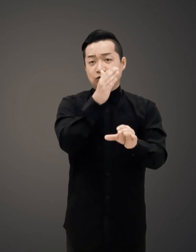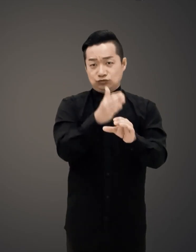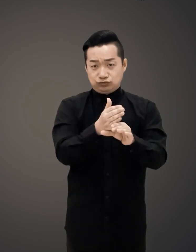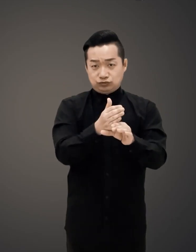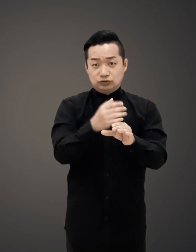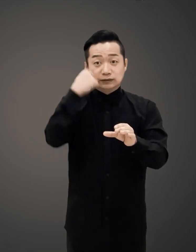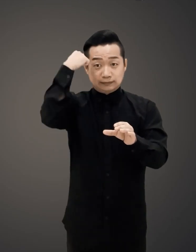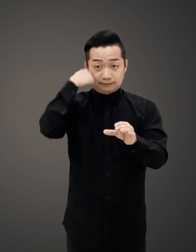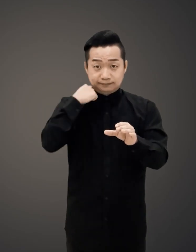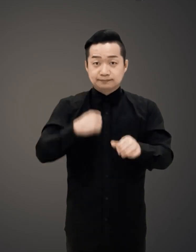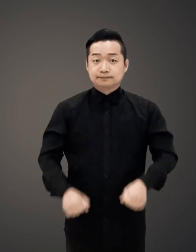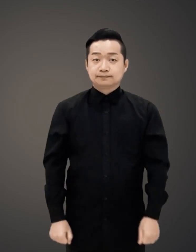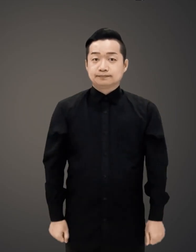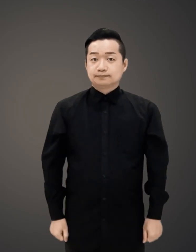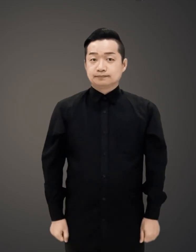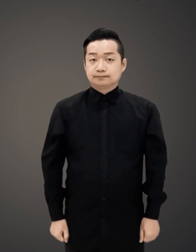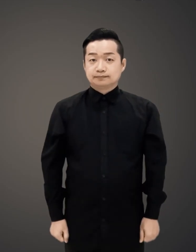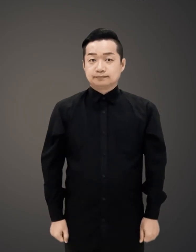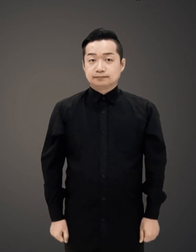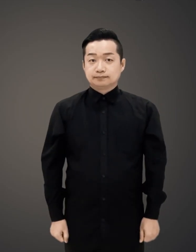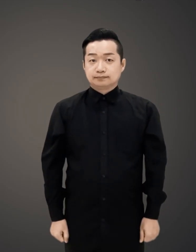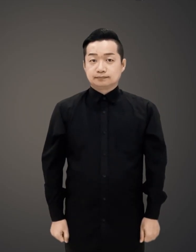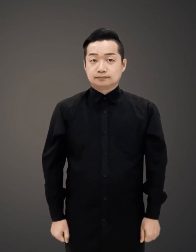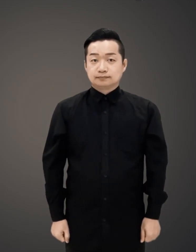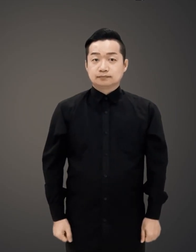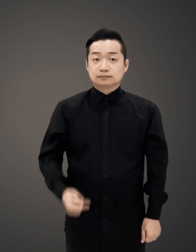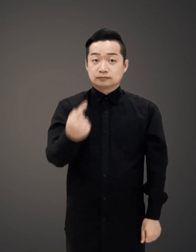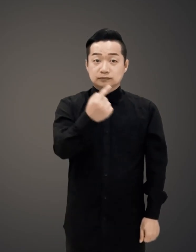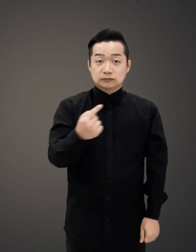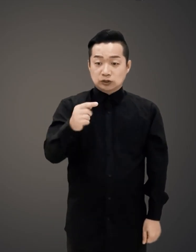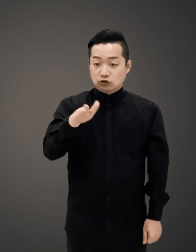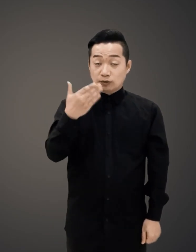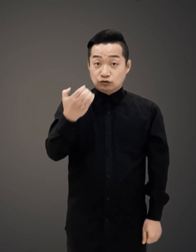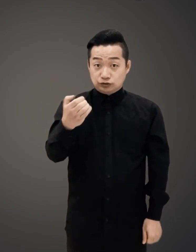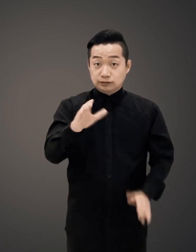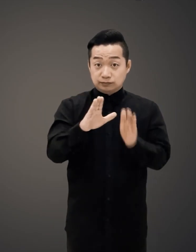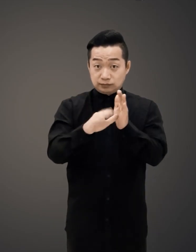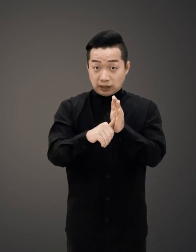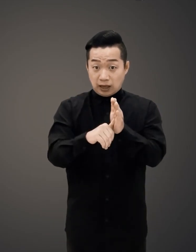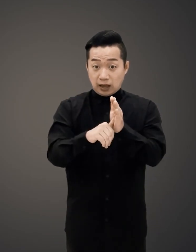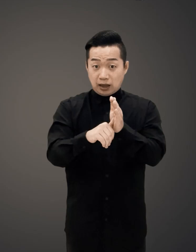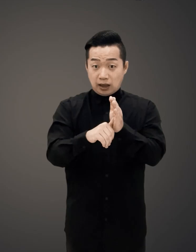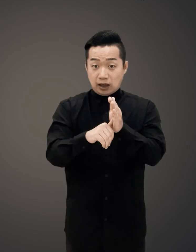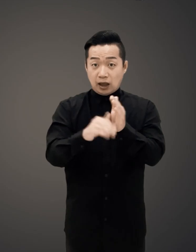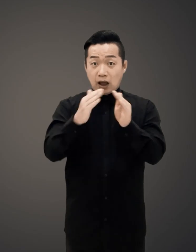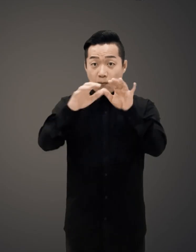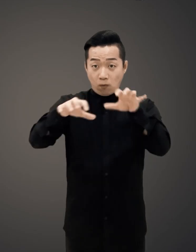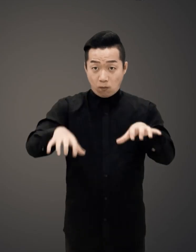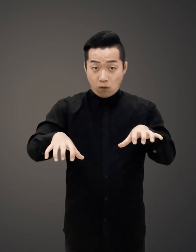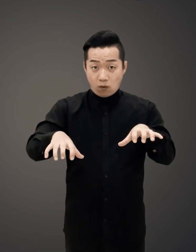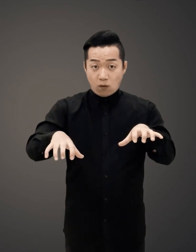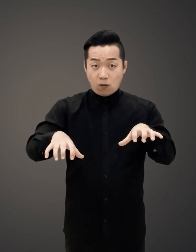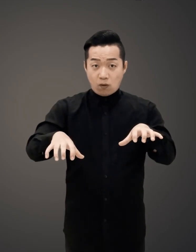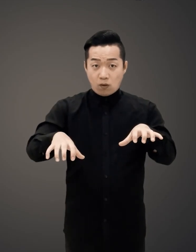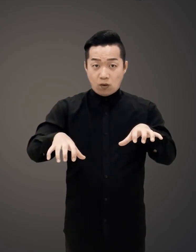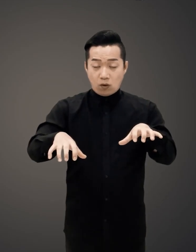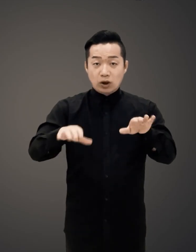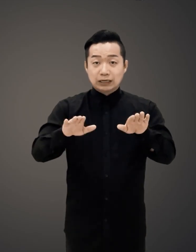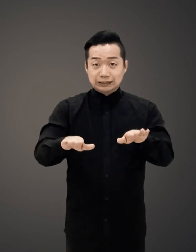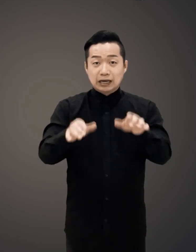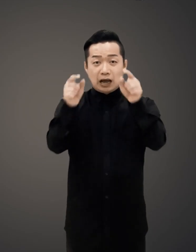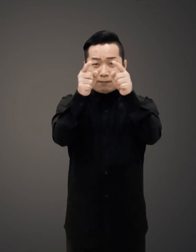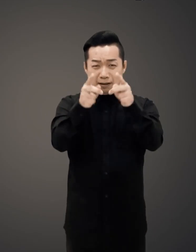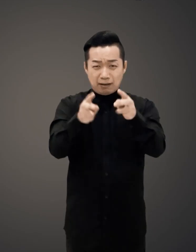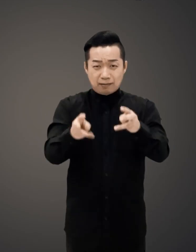않나 그런 느낌이 듭니다. 특히 1990년 마을이 들었던 곳들을 다세대